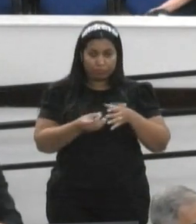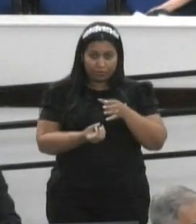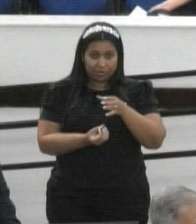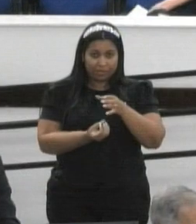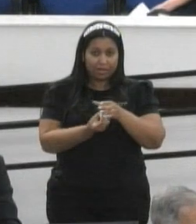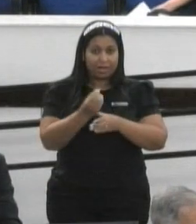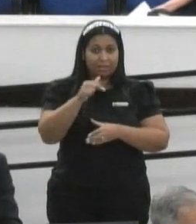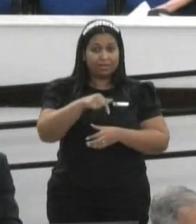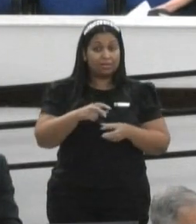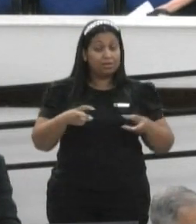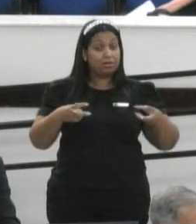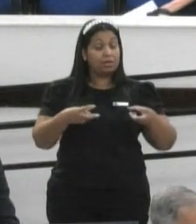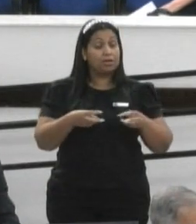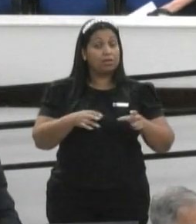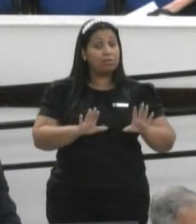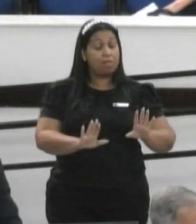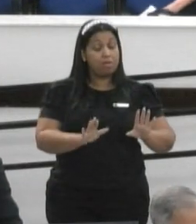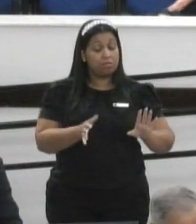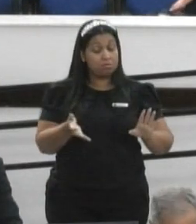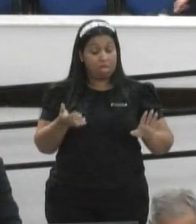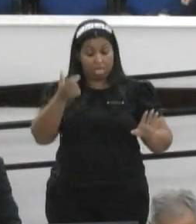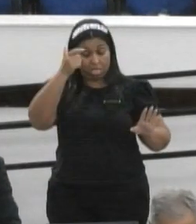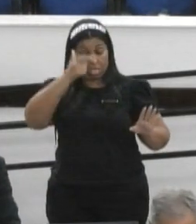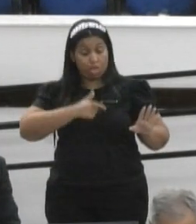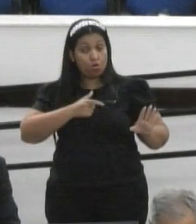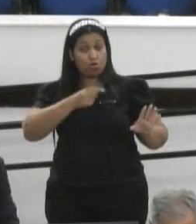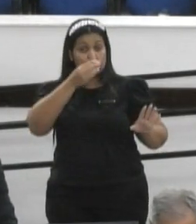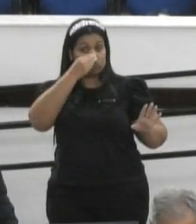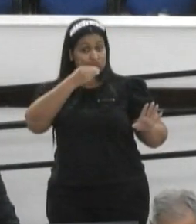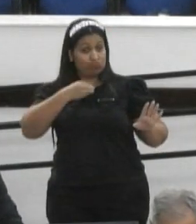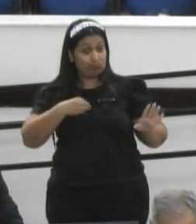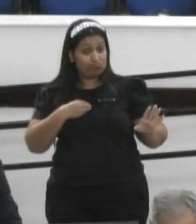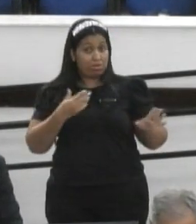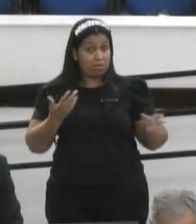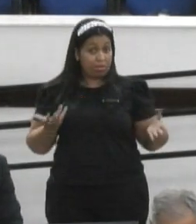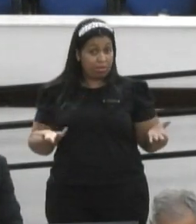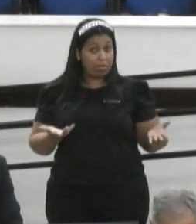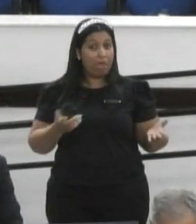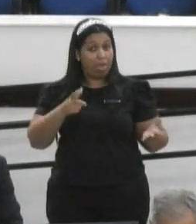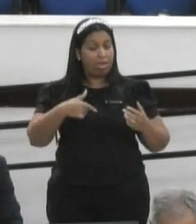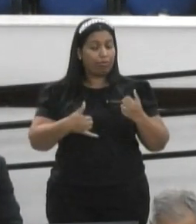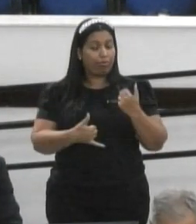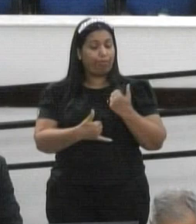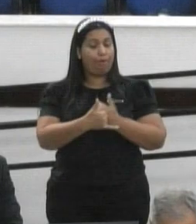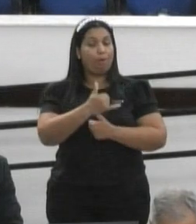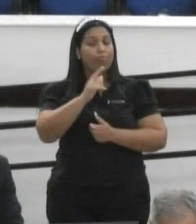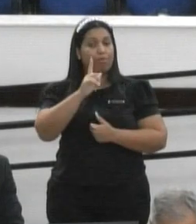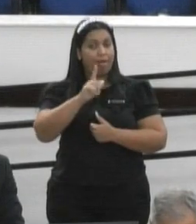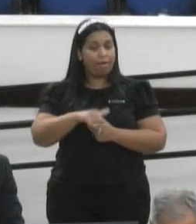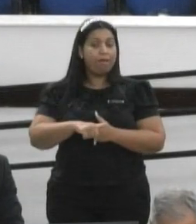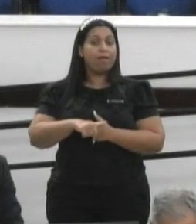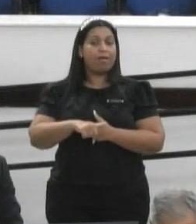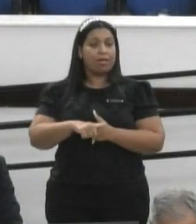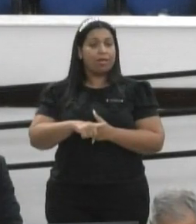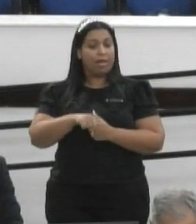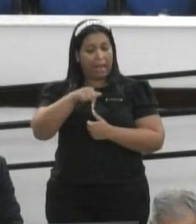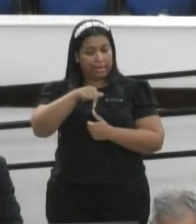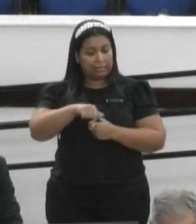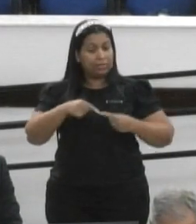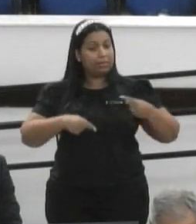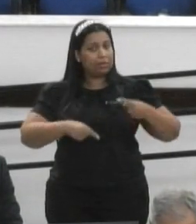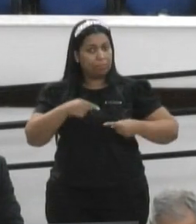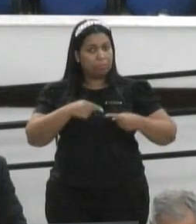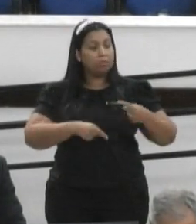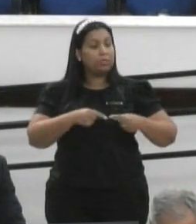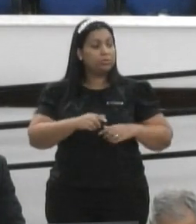para isso, eu fui apiado dela, né, que eu considero um golpe político, um golpe dentro da regra da lei,